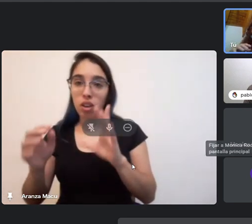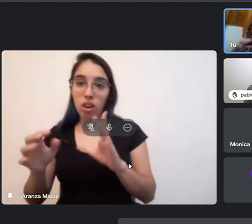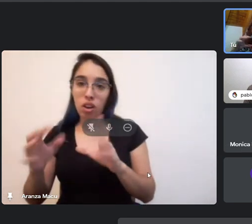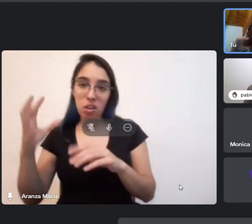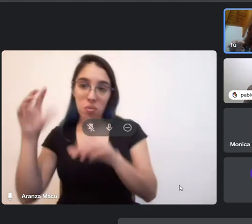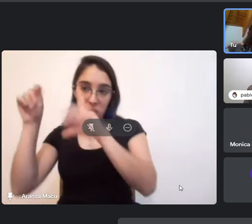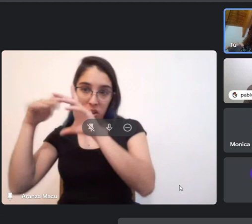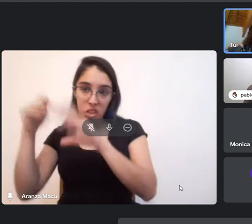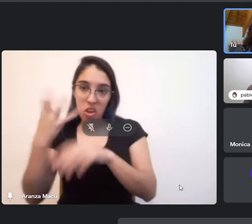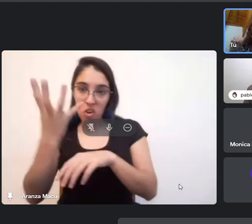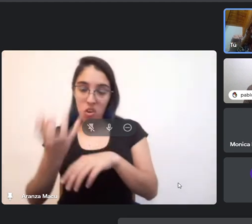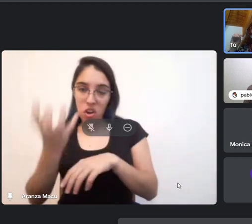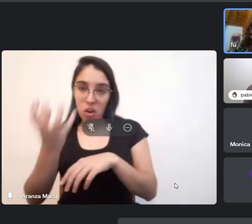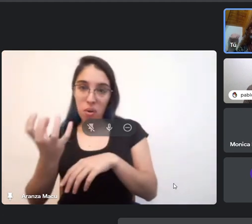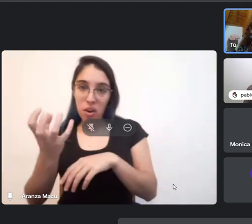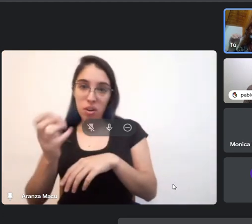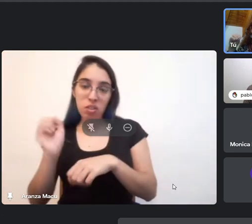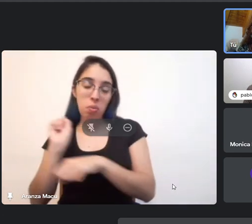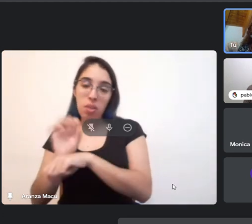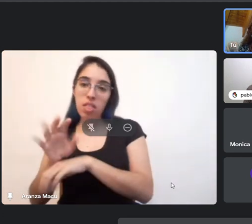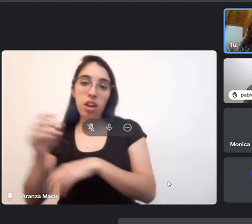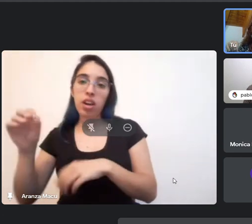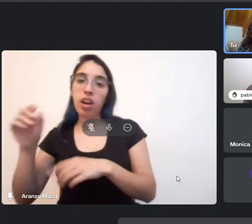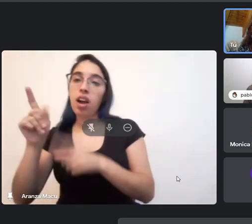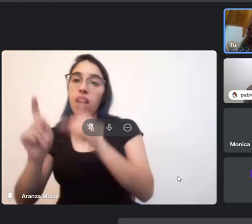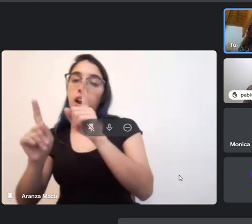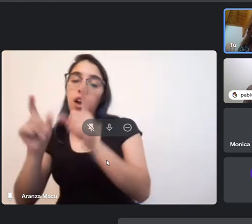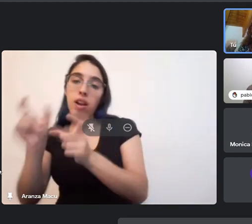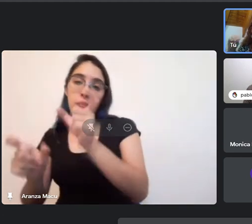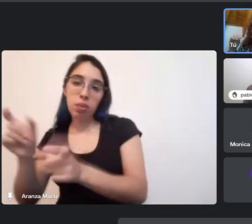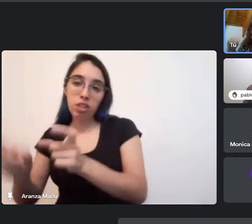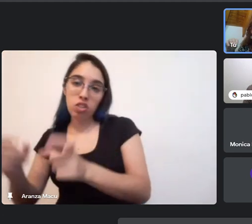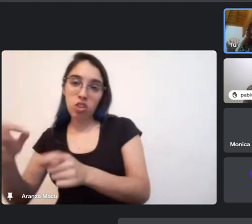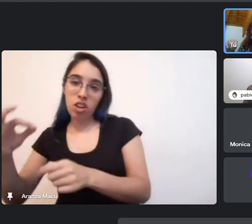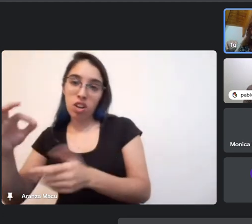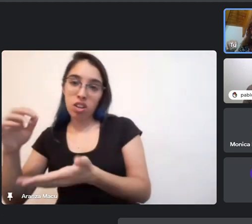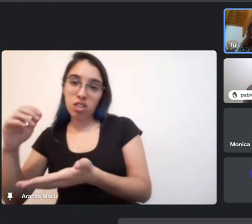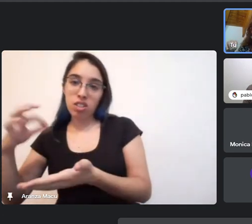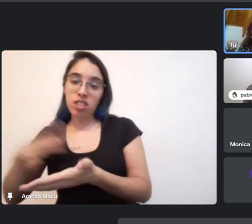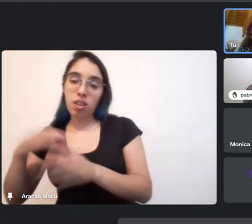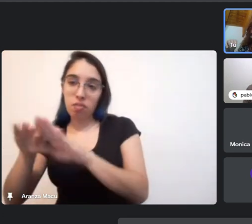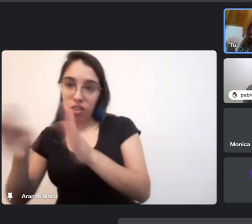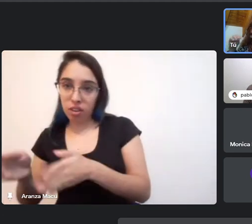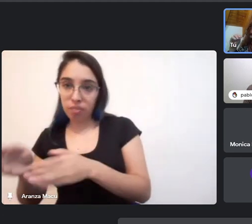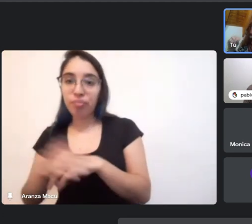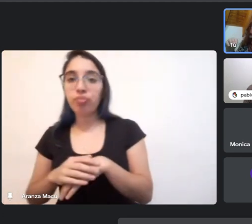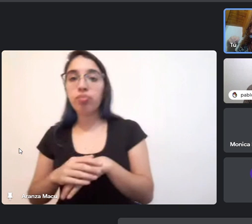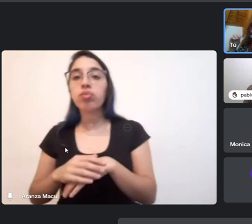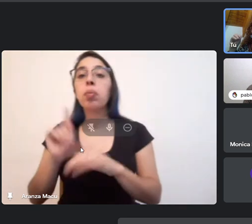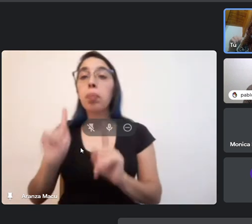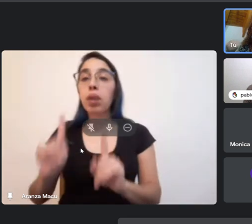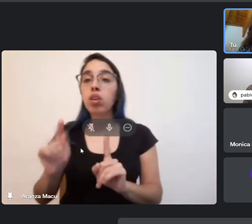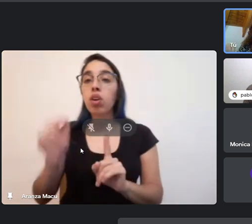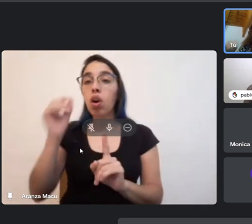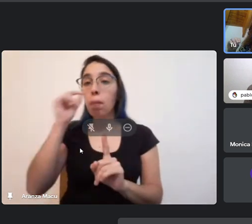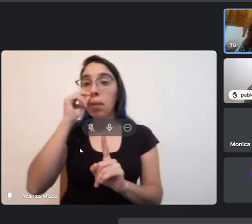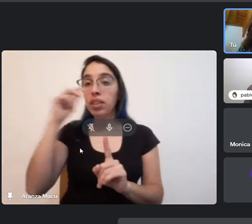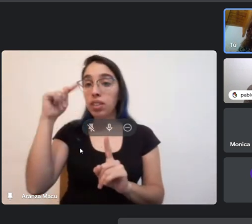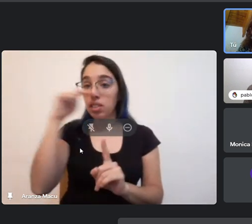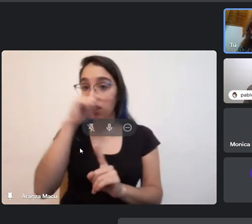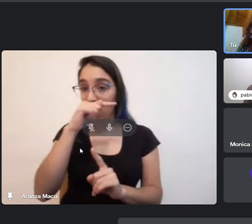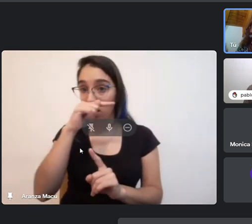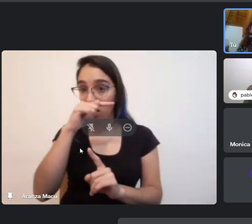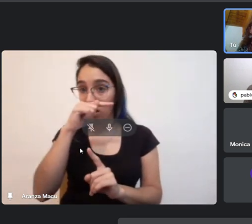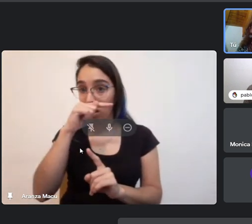en la clase de cursado, ¿sí? Entonces, el 27 es el recuperatorio